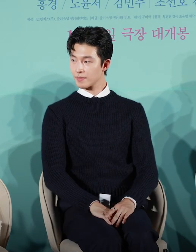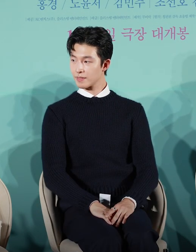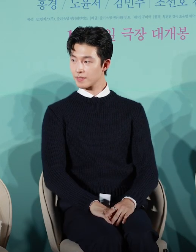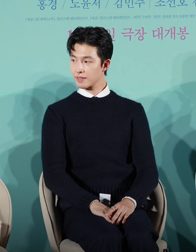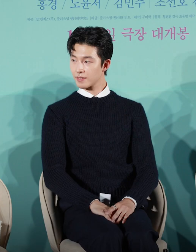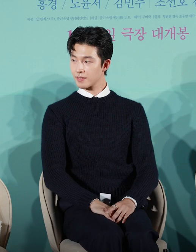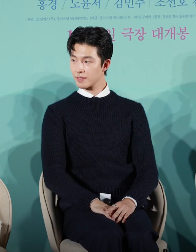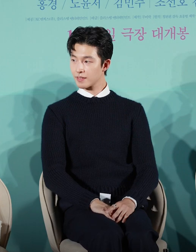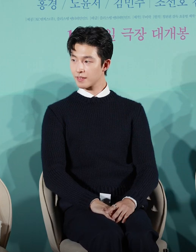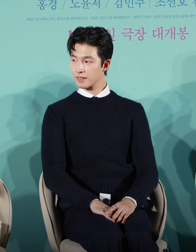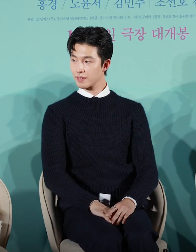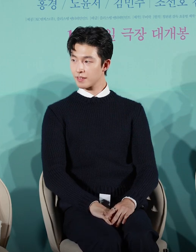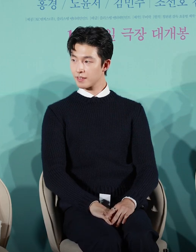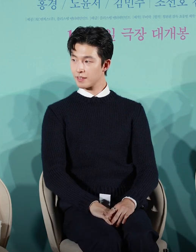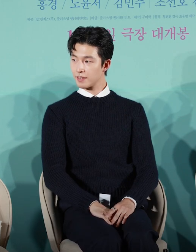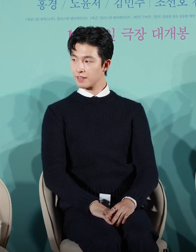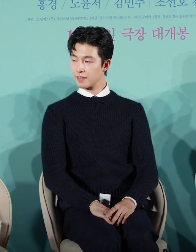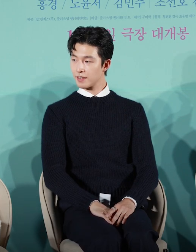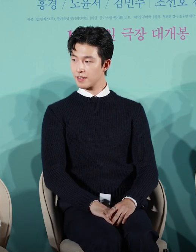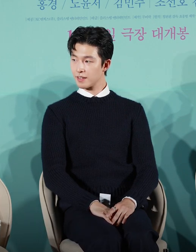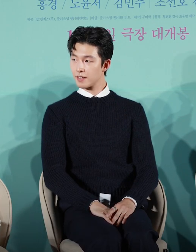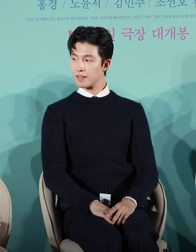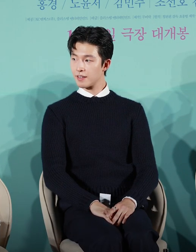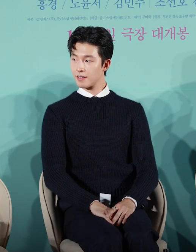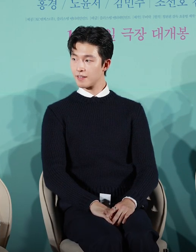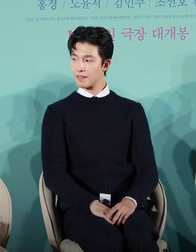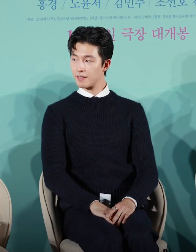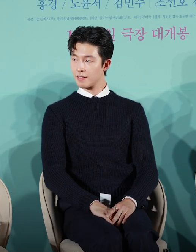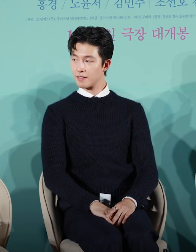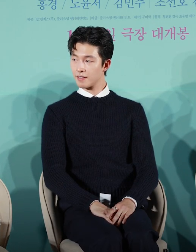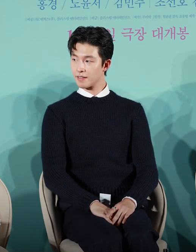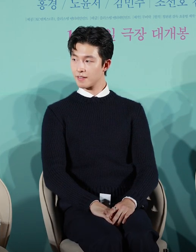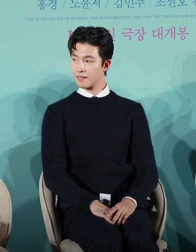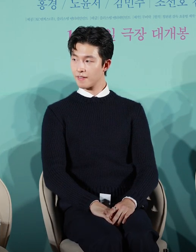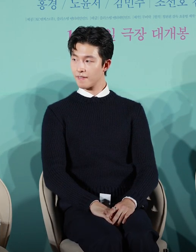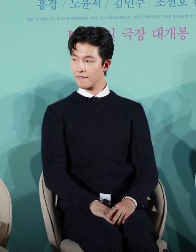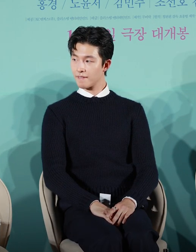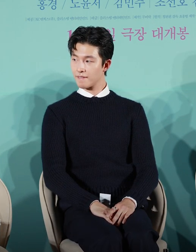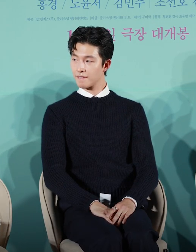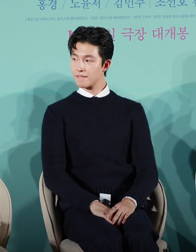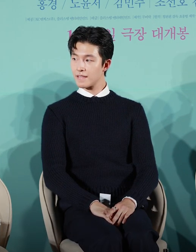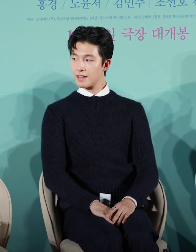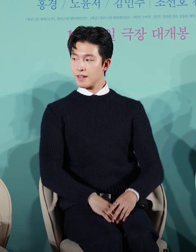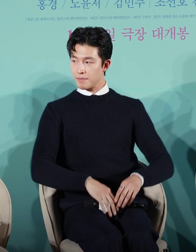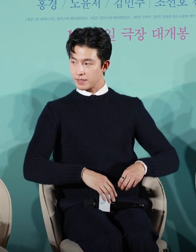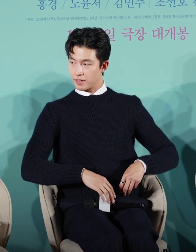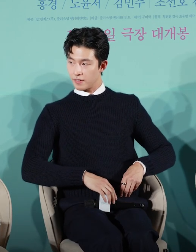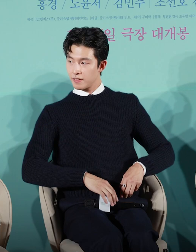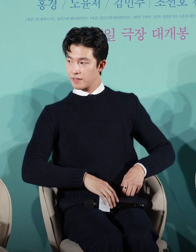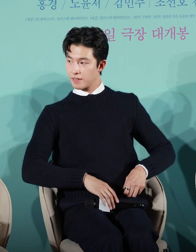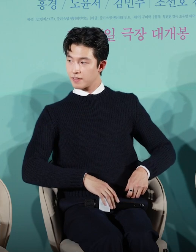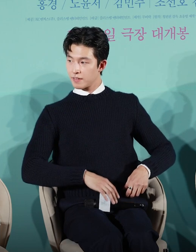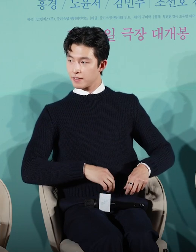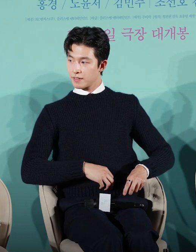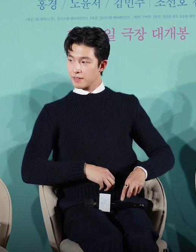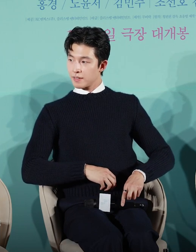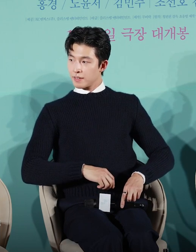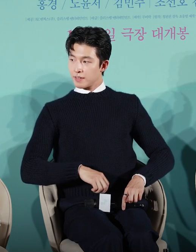동안 함께 하다 보면 촬영이 있을 때나 없을 때나 촬영 안팎으로 수어를 쓰면서 대화를 많이 나눴을 것 같은데 근데